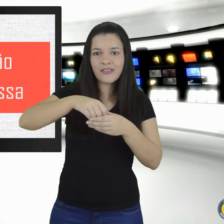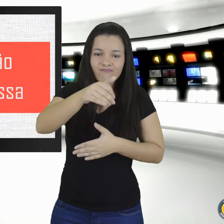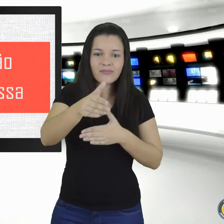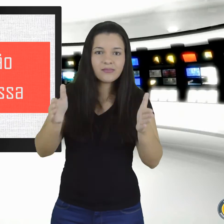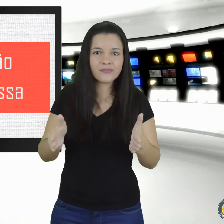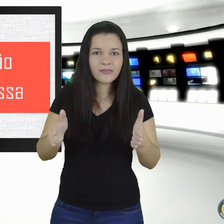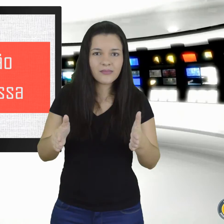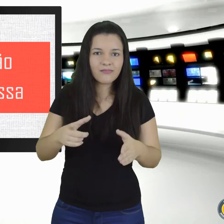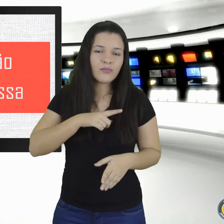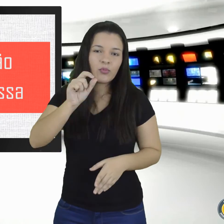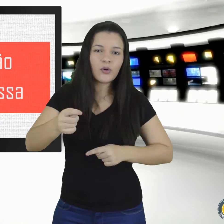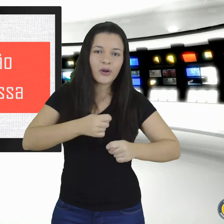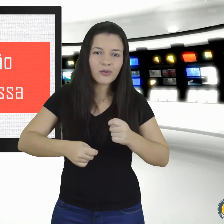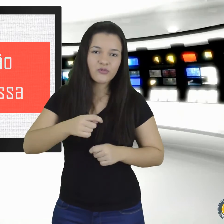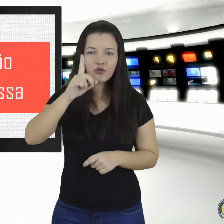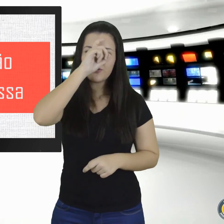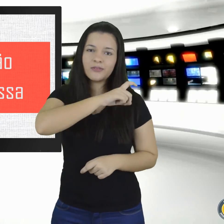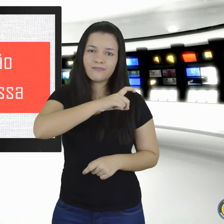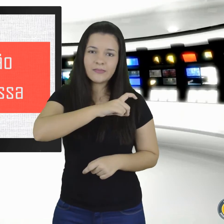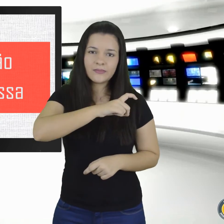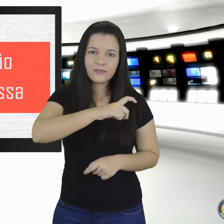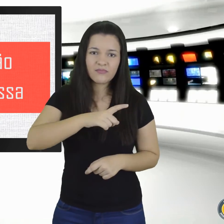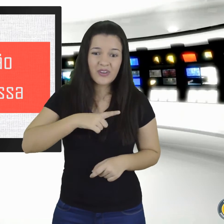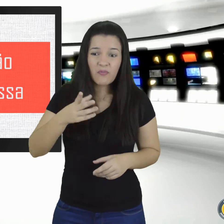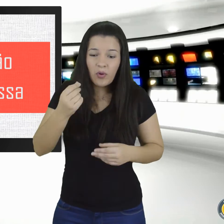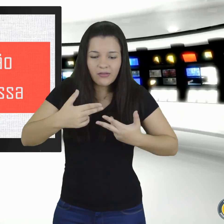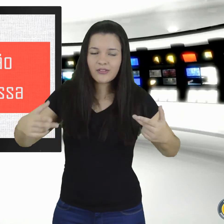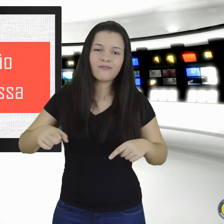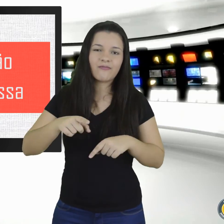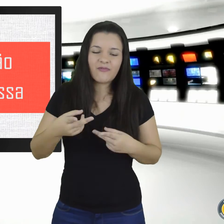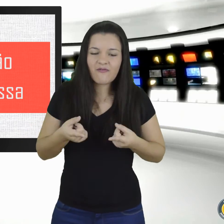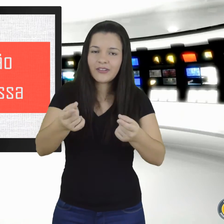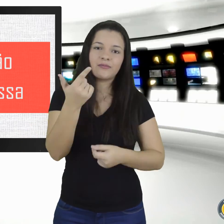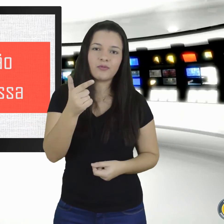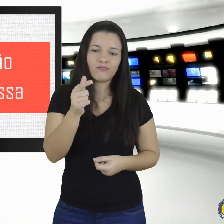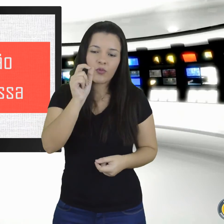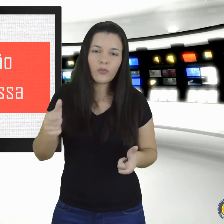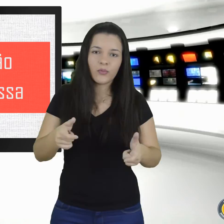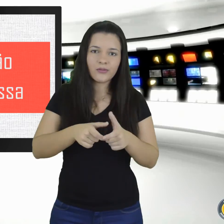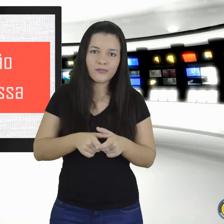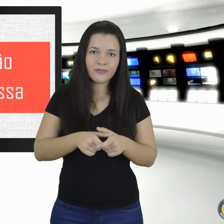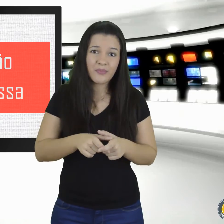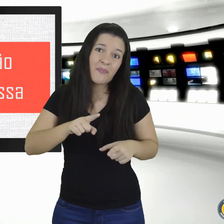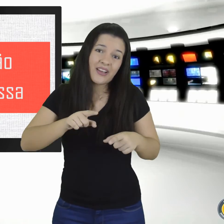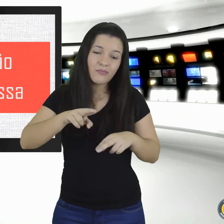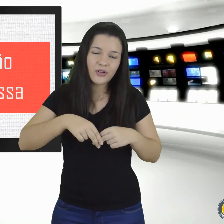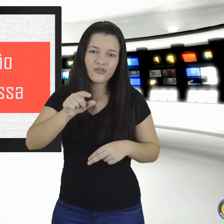por economia. Não tivemos tantos produtos à venda e, consequentemente, a arrecadação foi